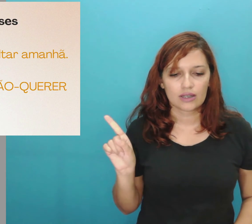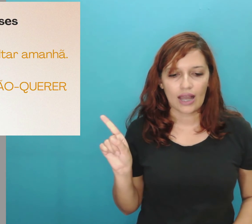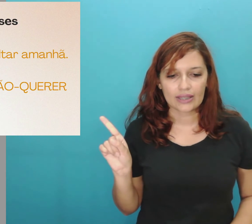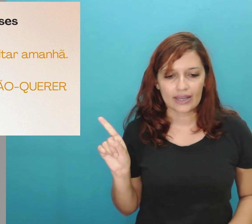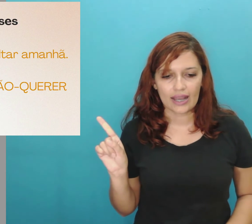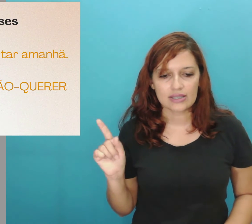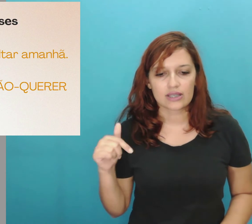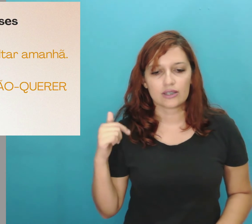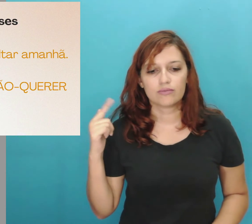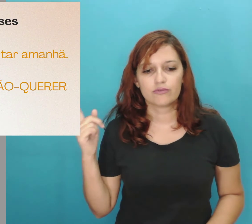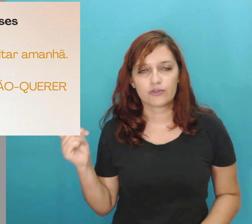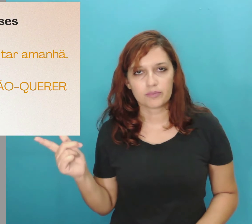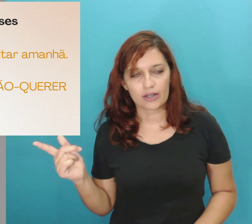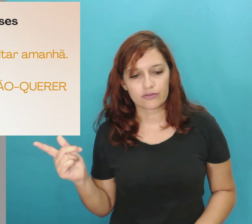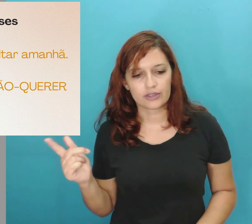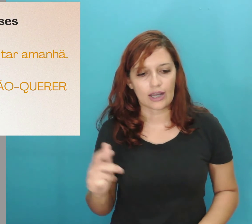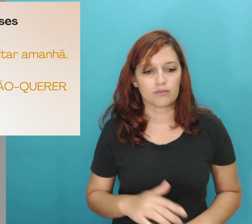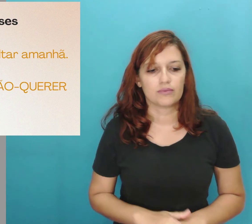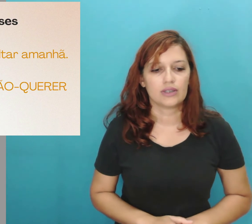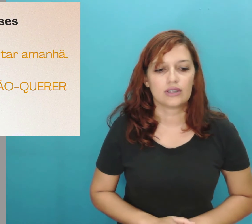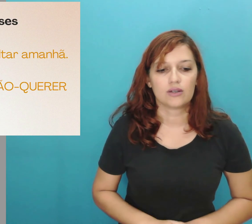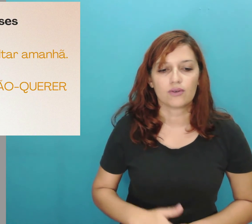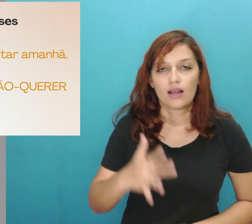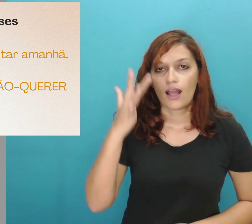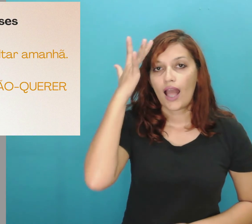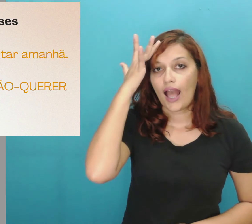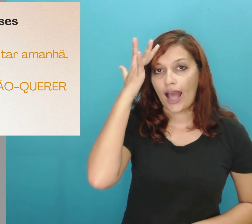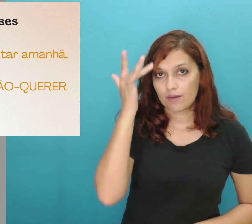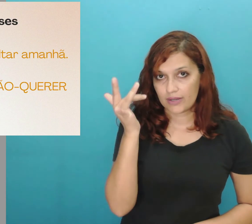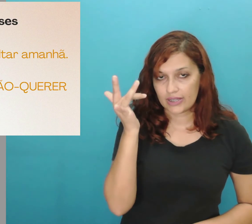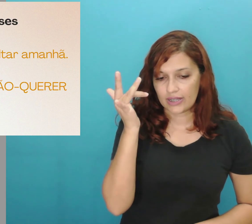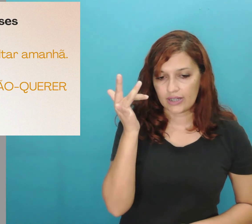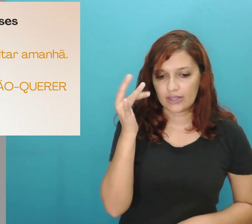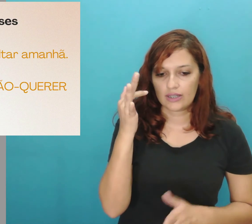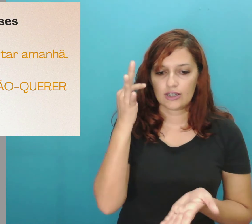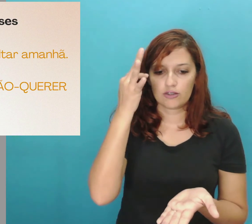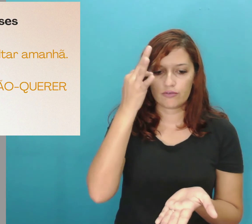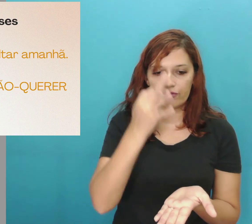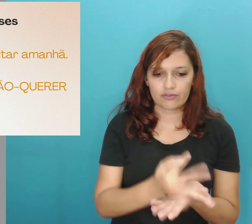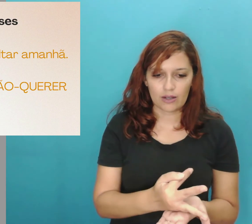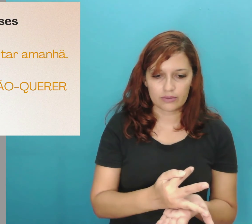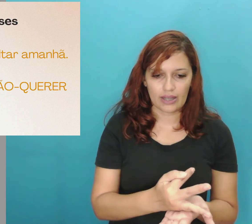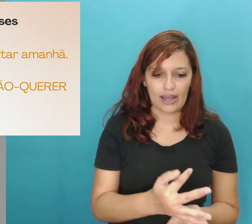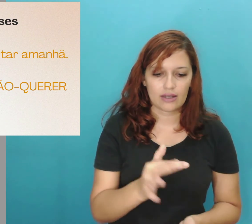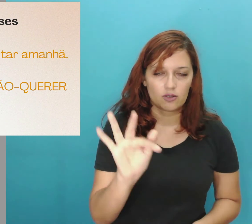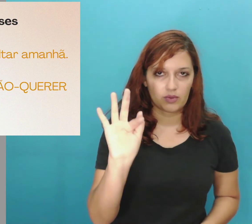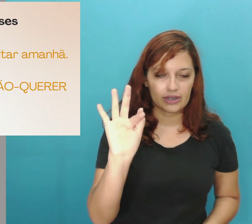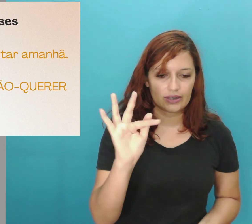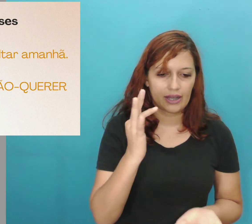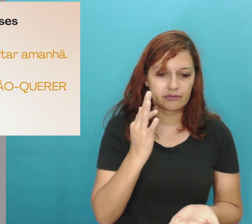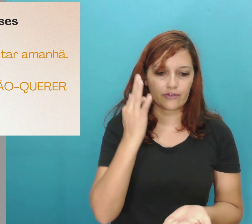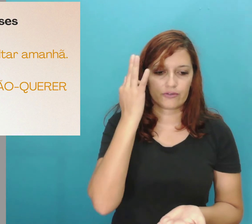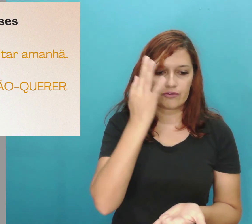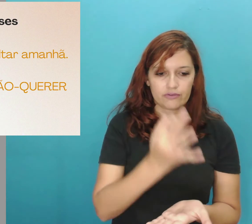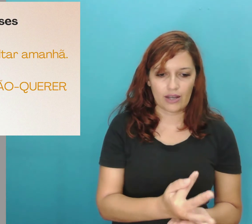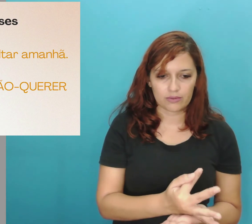a negação foi para o final. Então, amanhã, faltar, com a letra F.